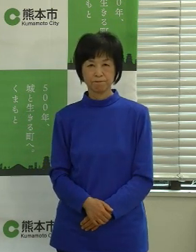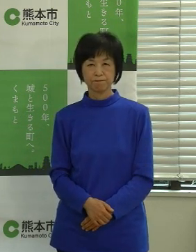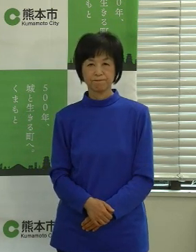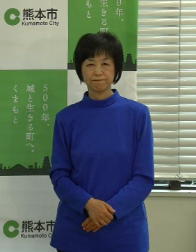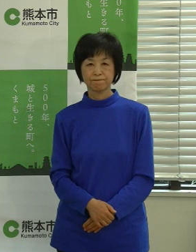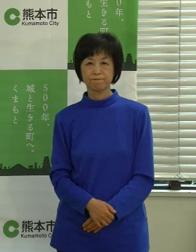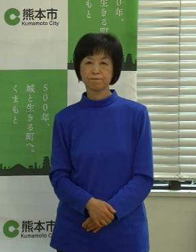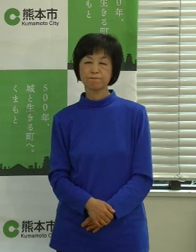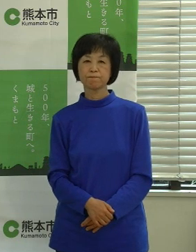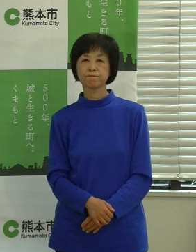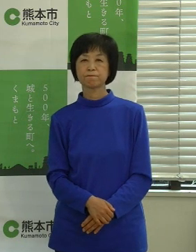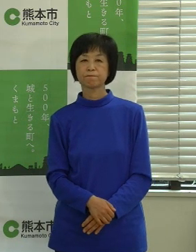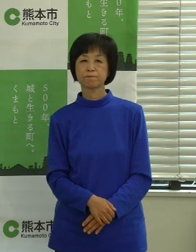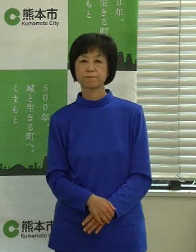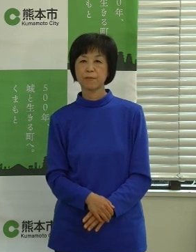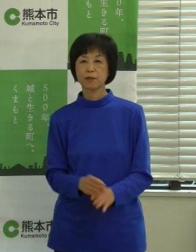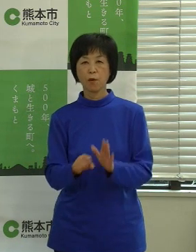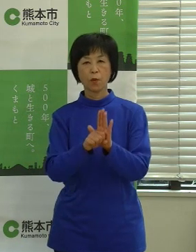思うんですけれども、